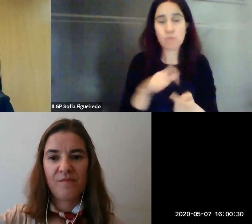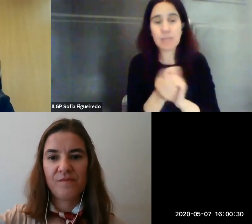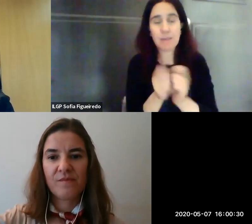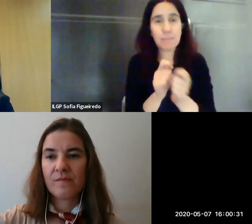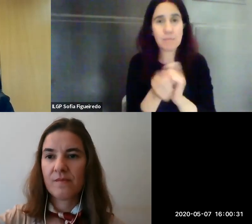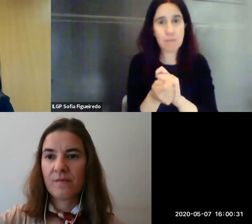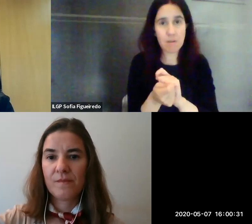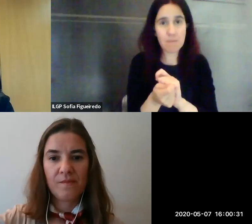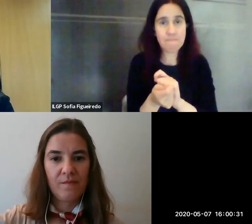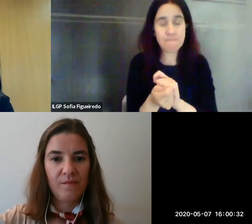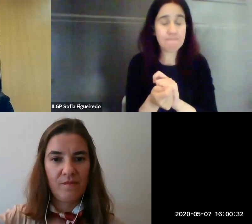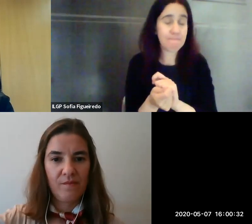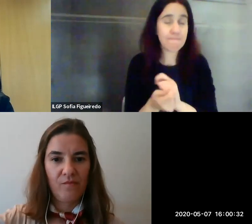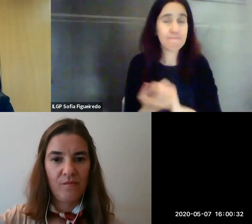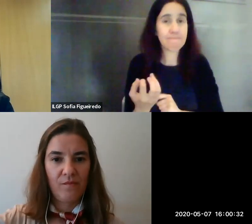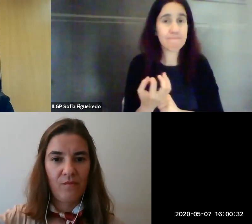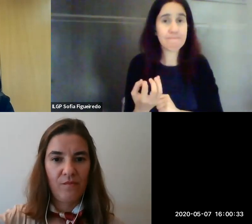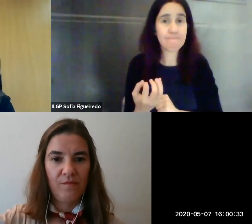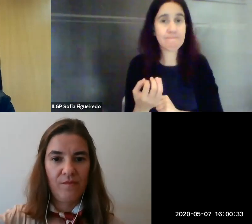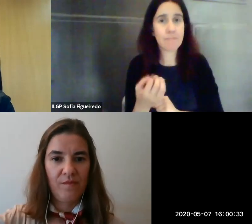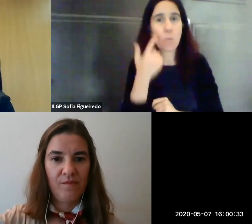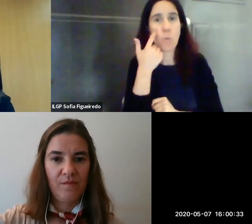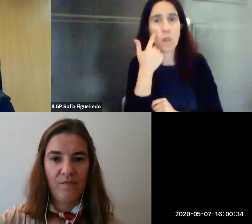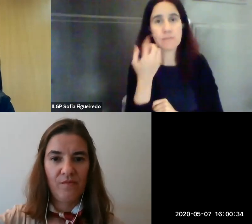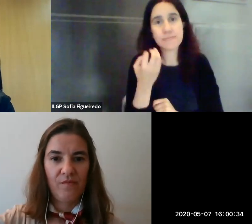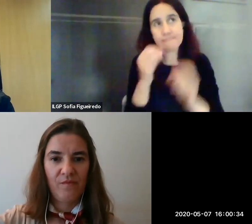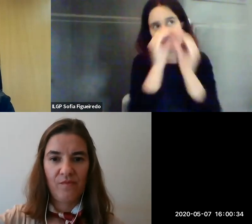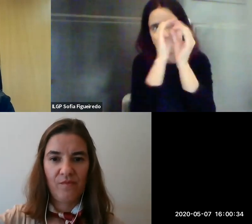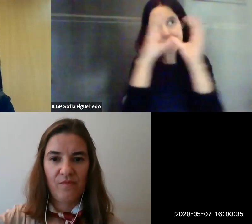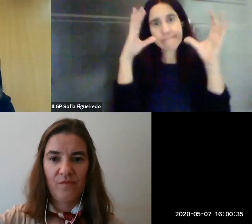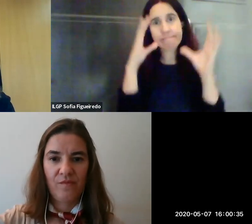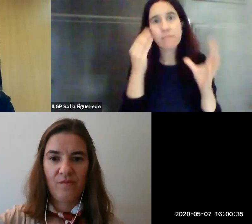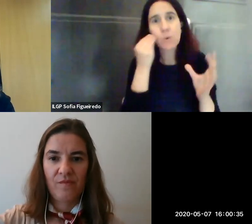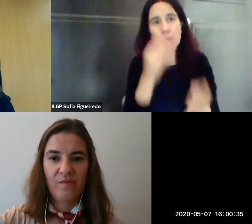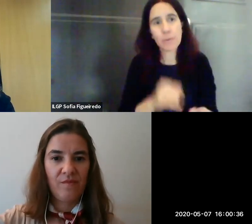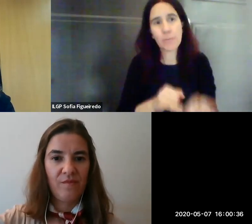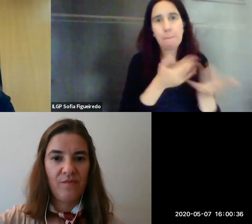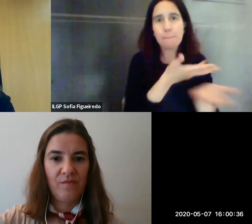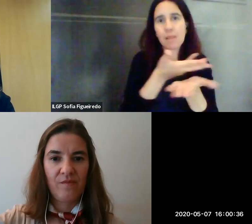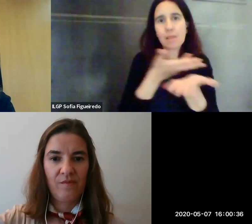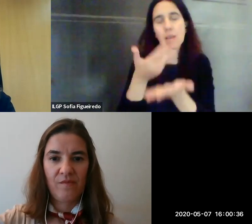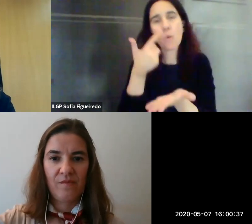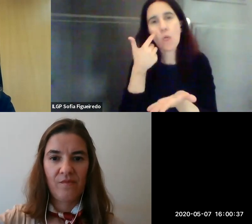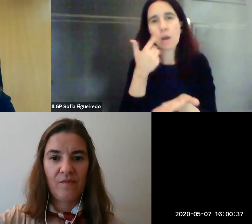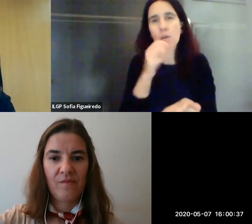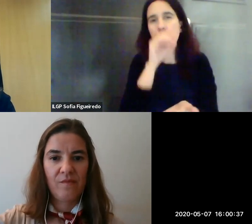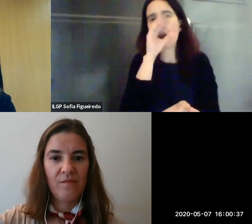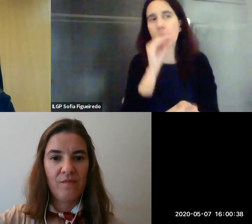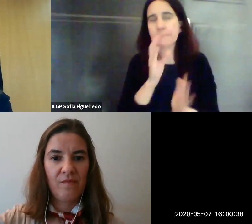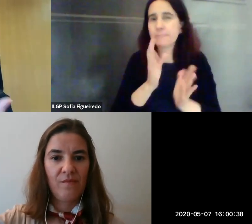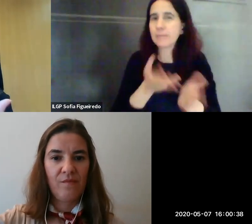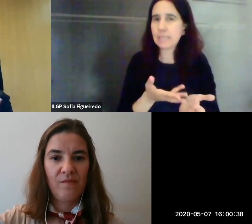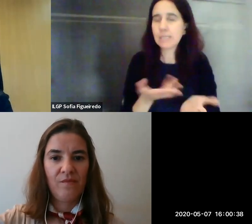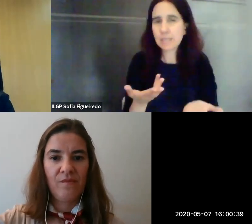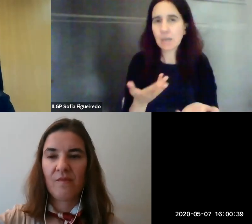que, de alguma forma, considerar, cá está, tal componente da empatia, temos que, de alguma forma, considerar como